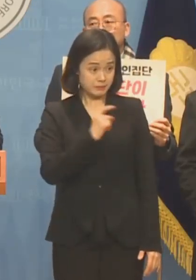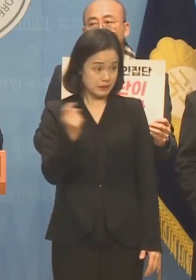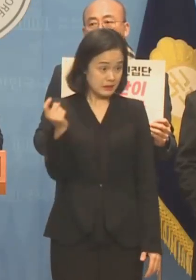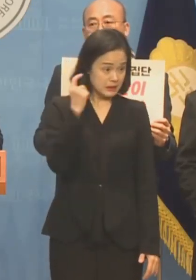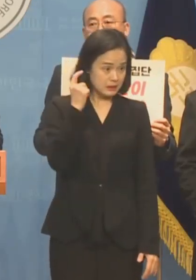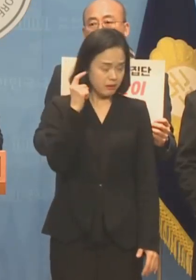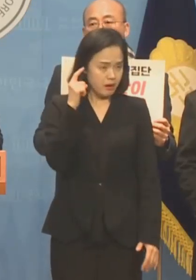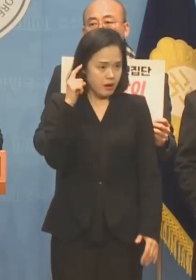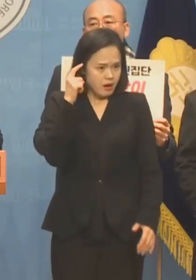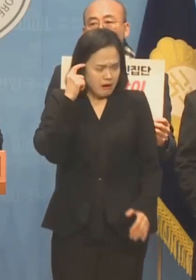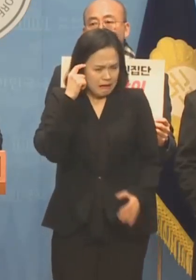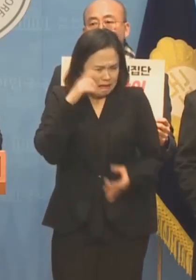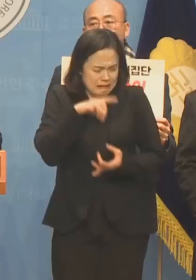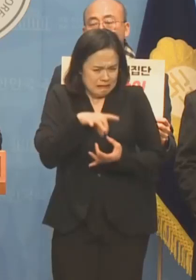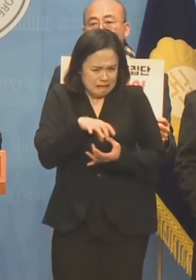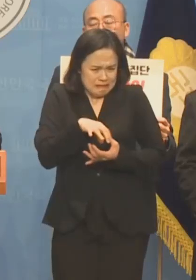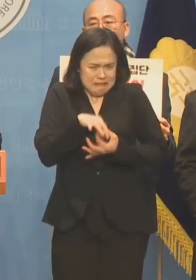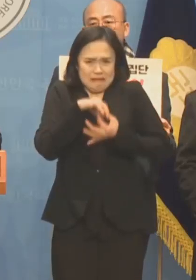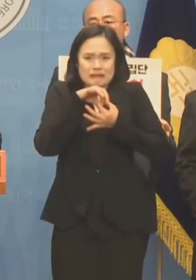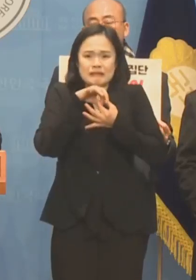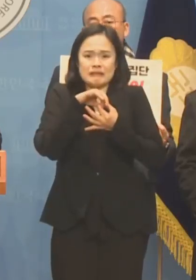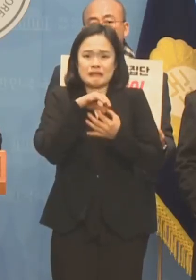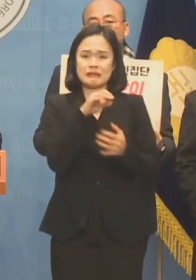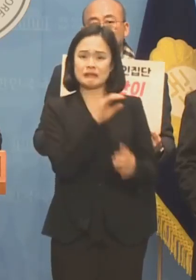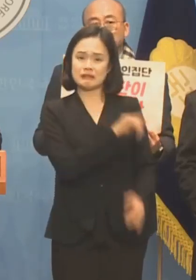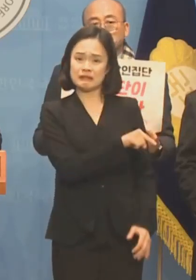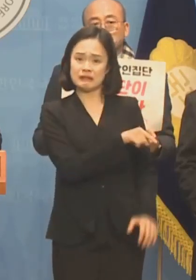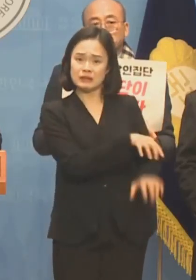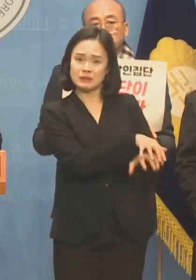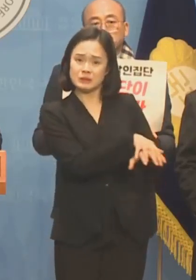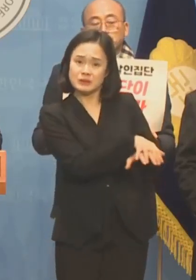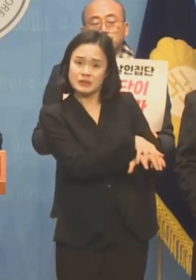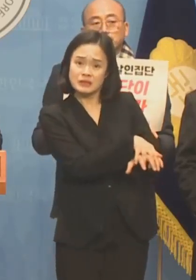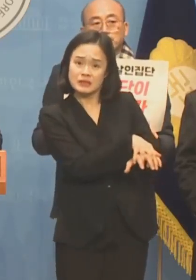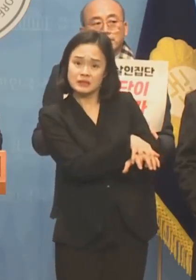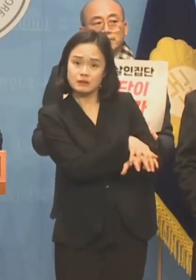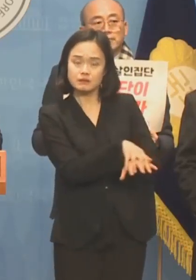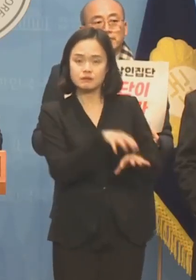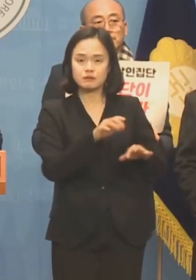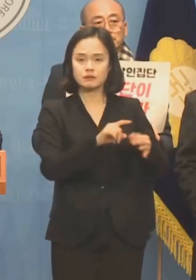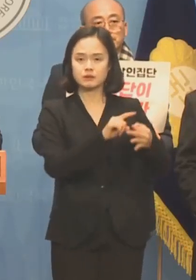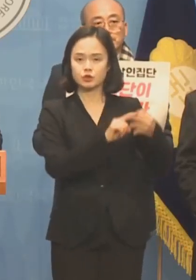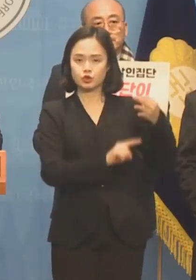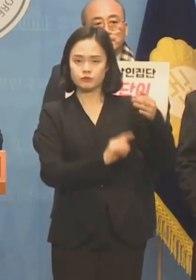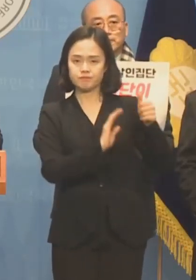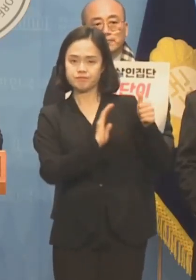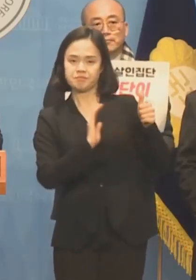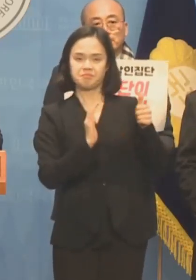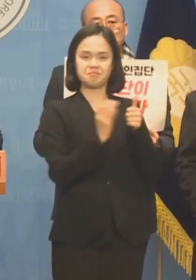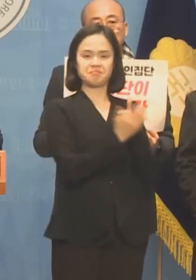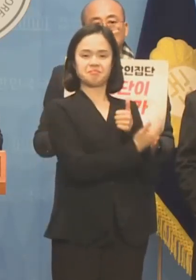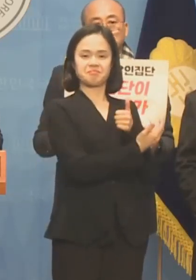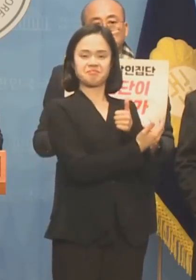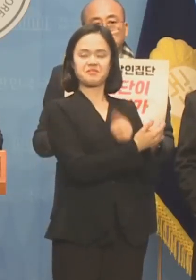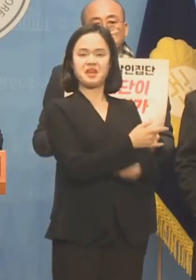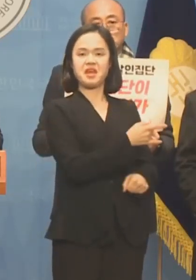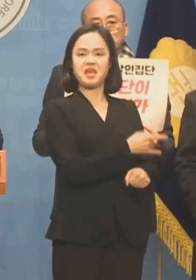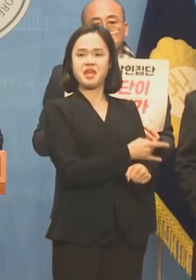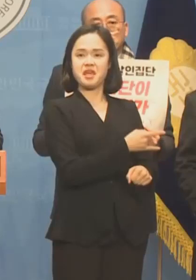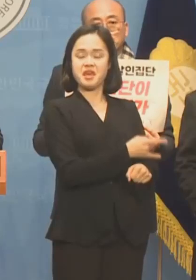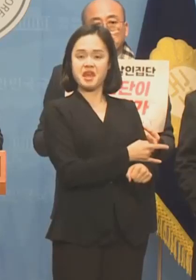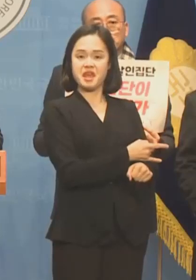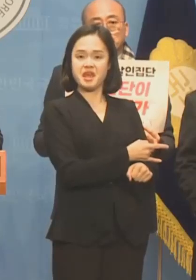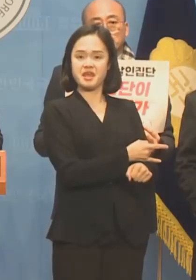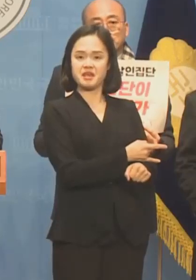윤석열 내란 수계를 지키겠다는 말과 함께 다시 우리 국민들에게